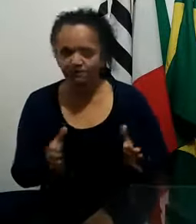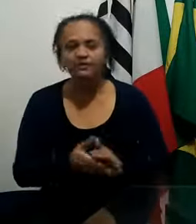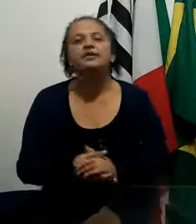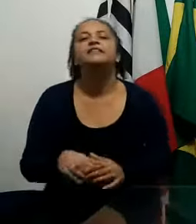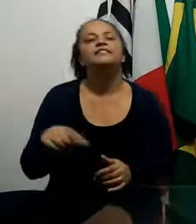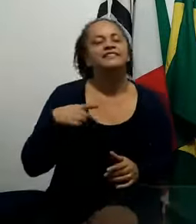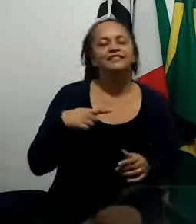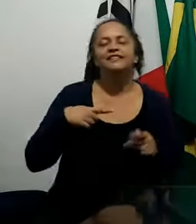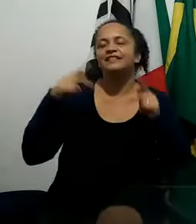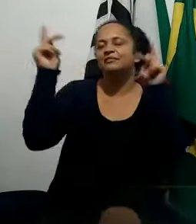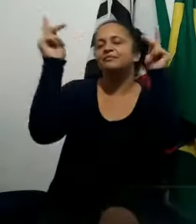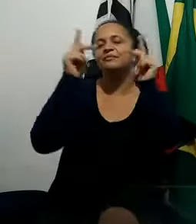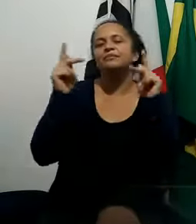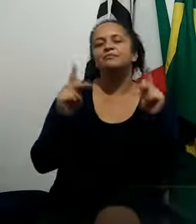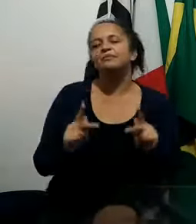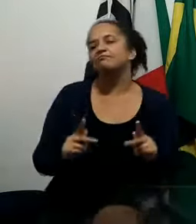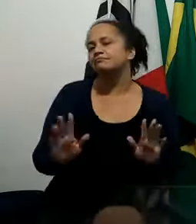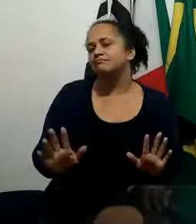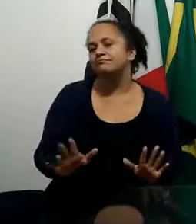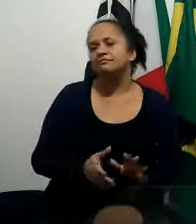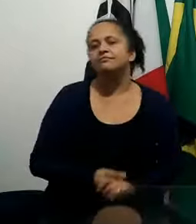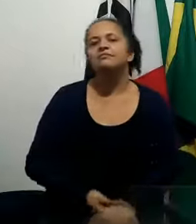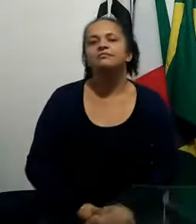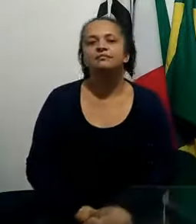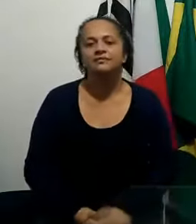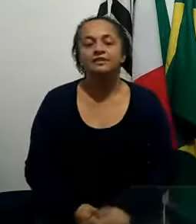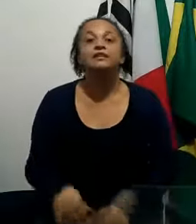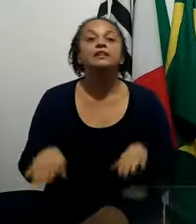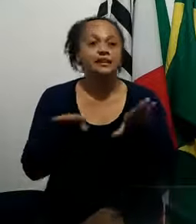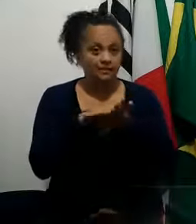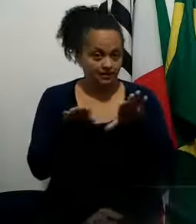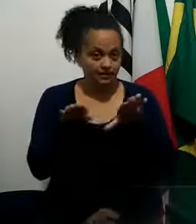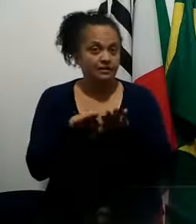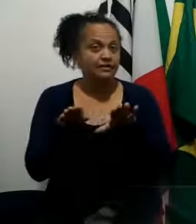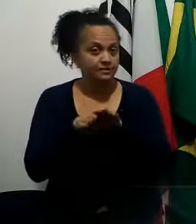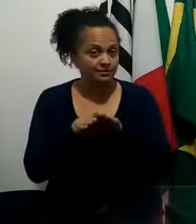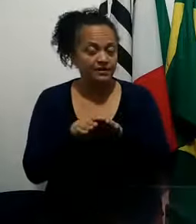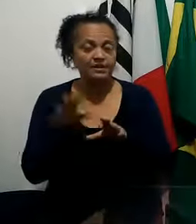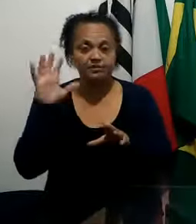pacificação aparente, vai assinar tratados de paz